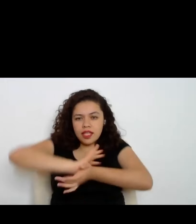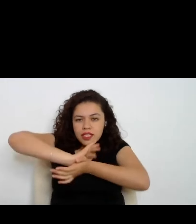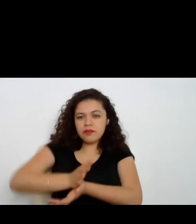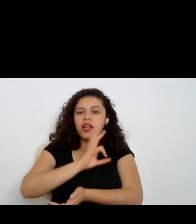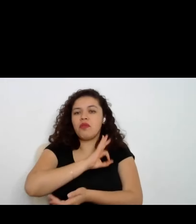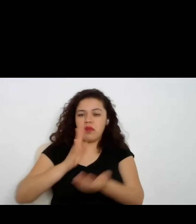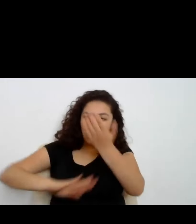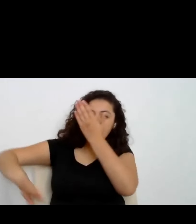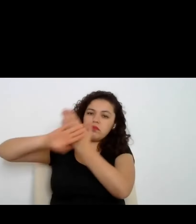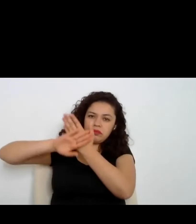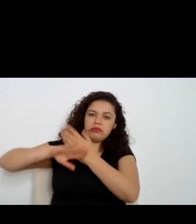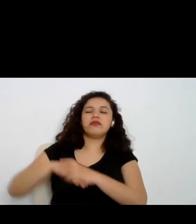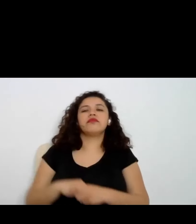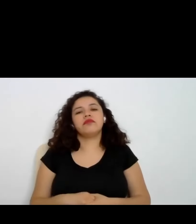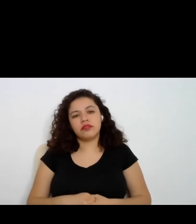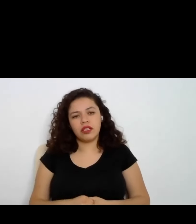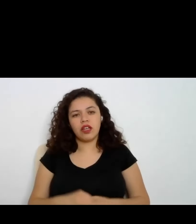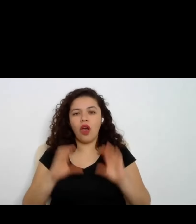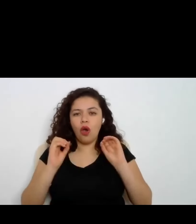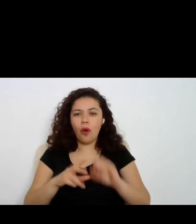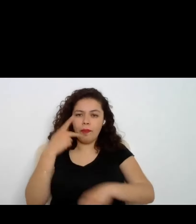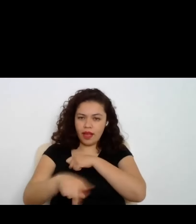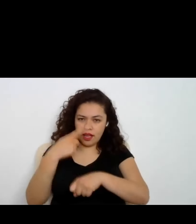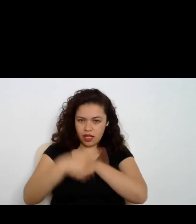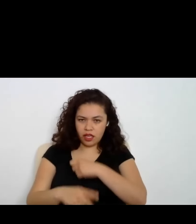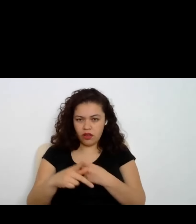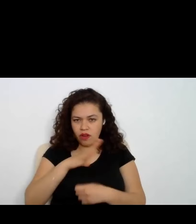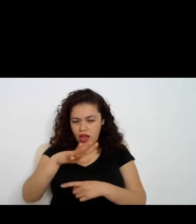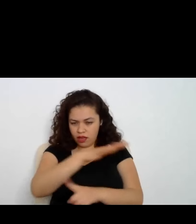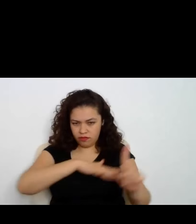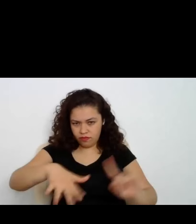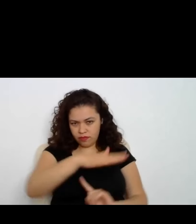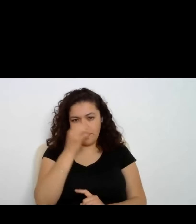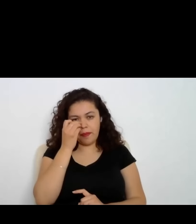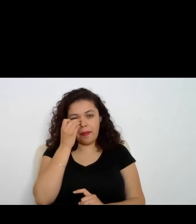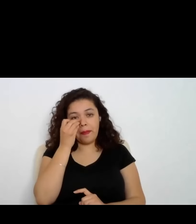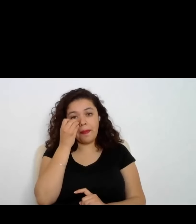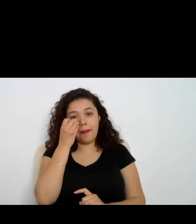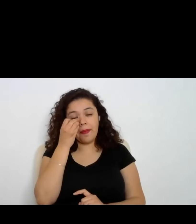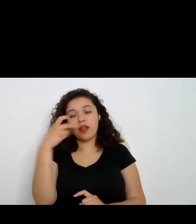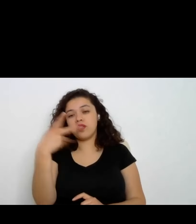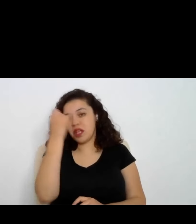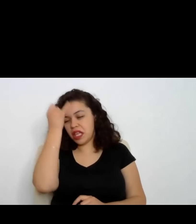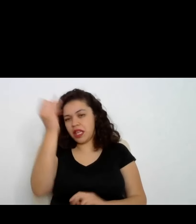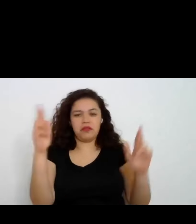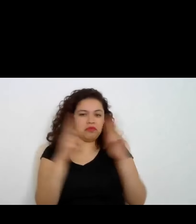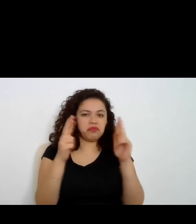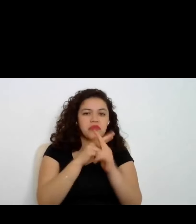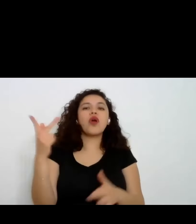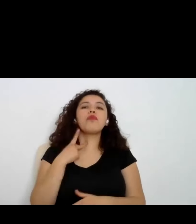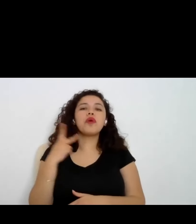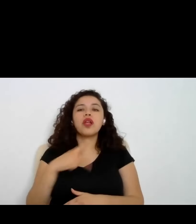discriminación o que puedan ponerla en riesgo, ¿no? Como son sus ideas religiosas o políticas o